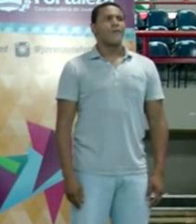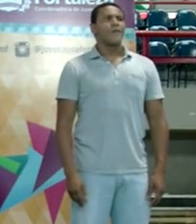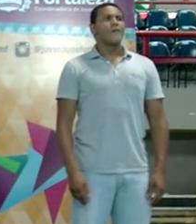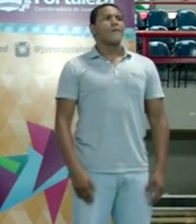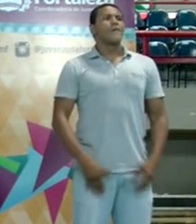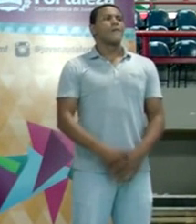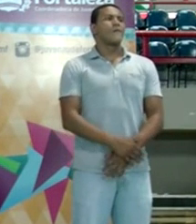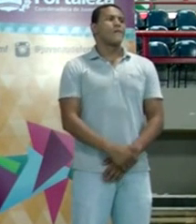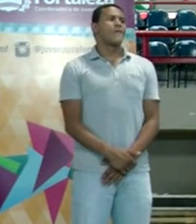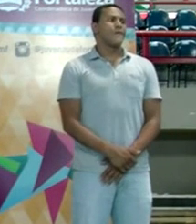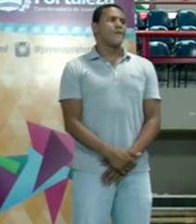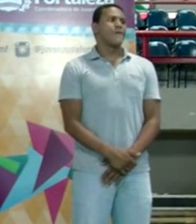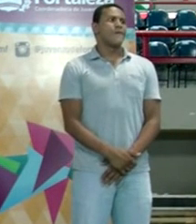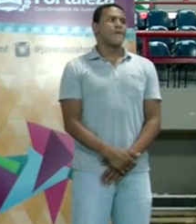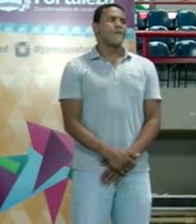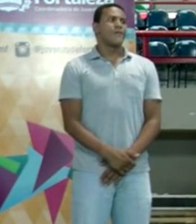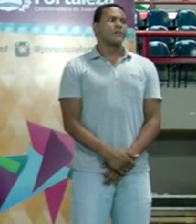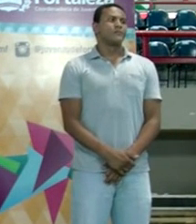30%.